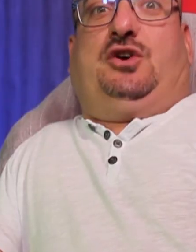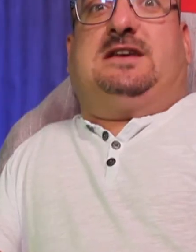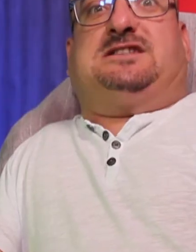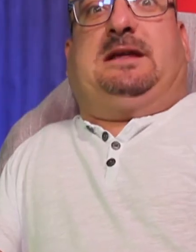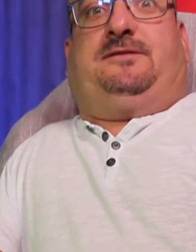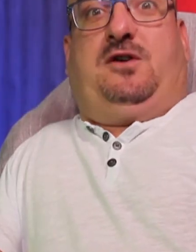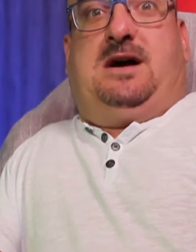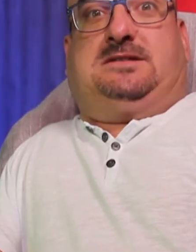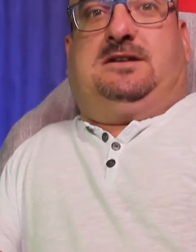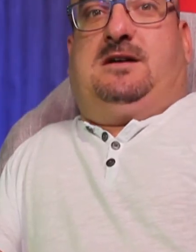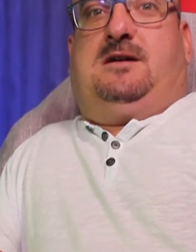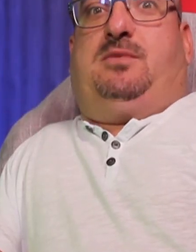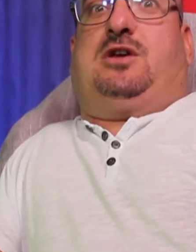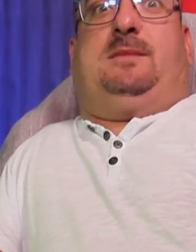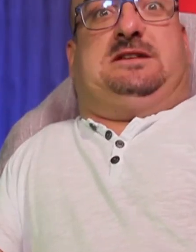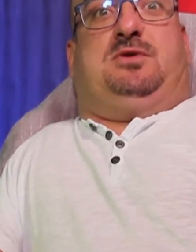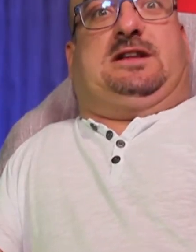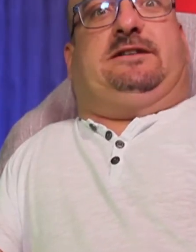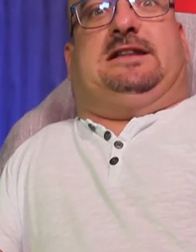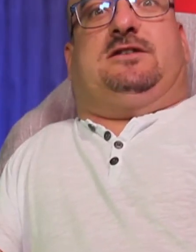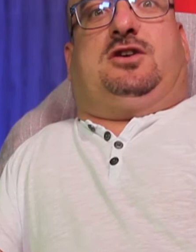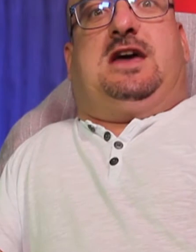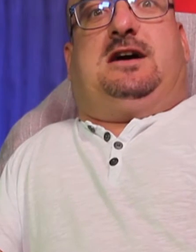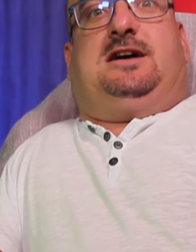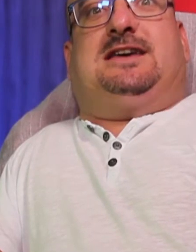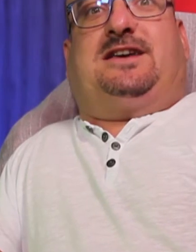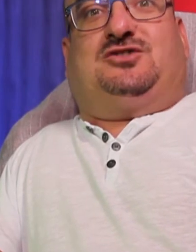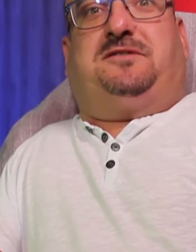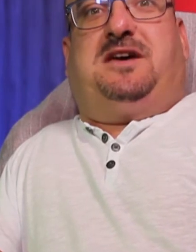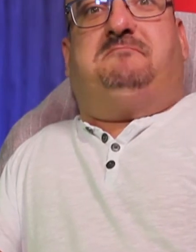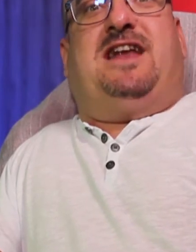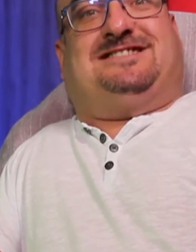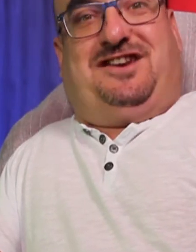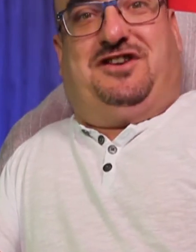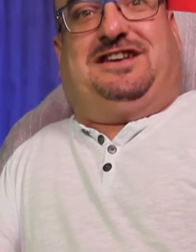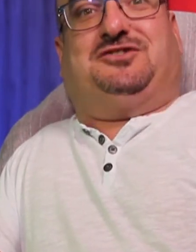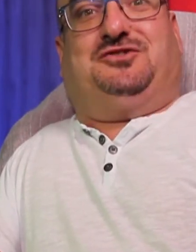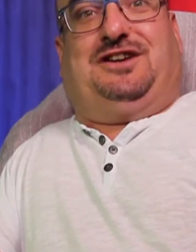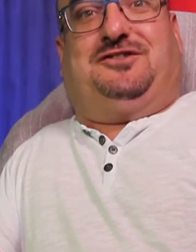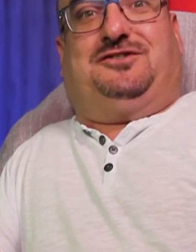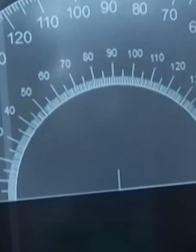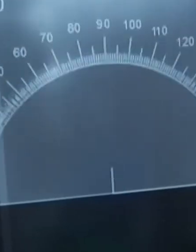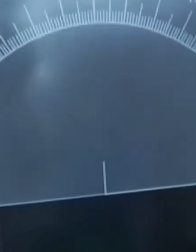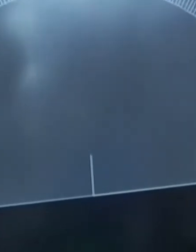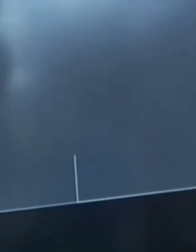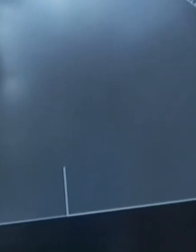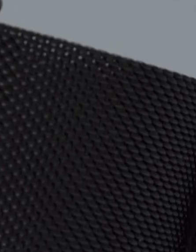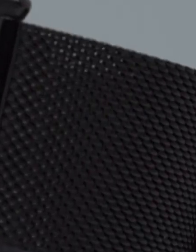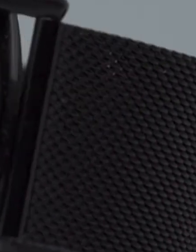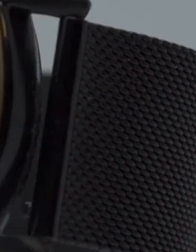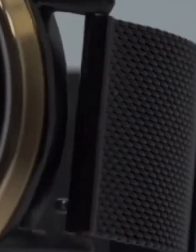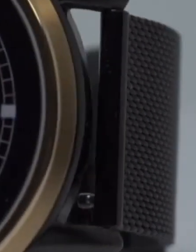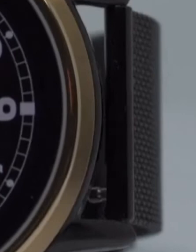Y en todas las plataformas, porque lo más importante de la tecnología es que nos sirve para estar conectados contigo.